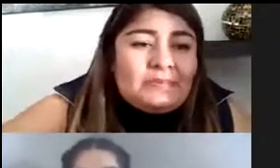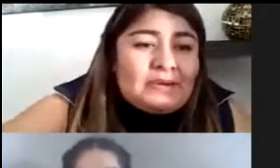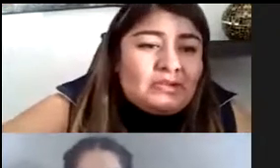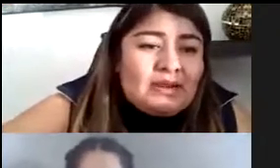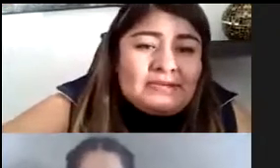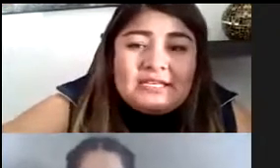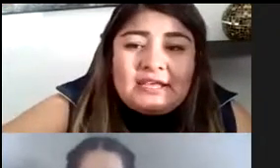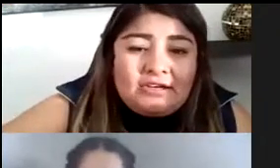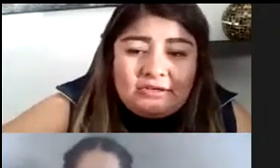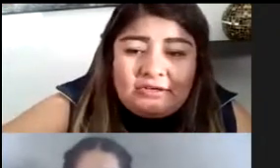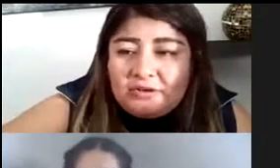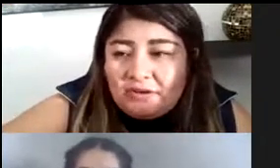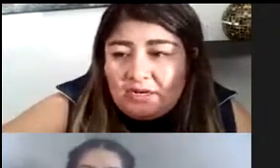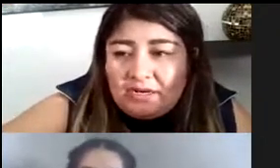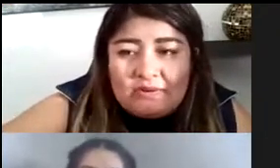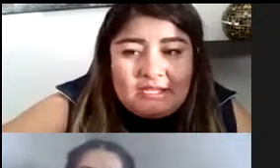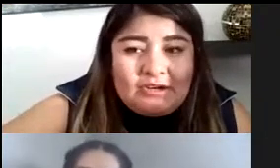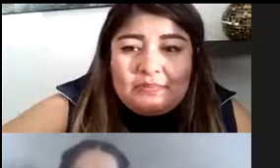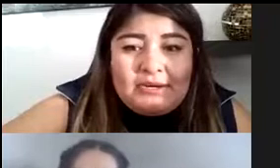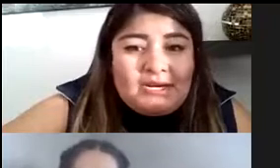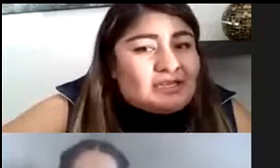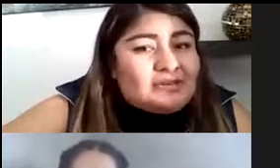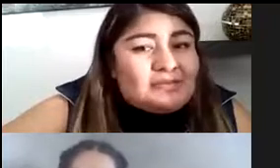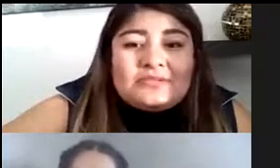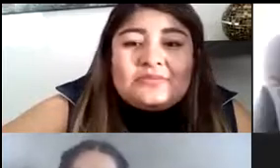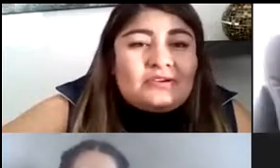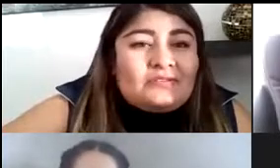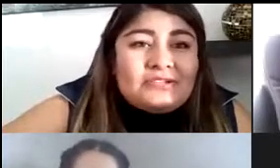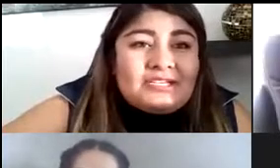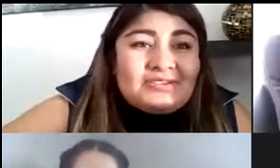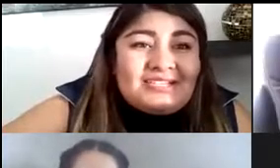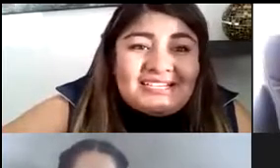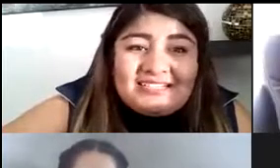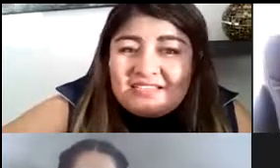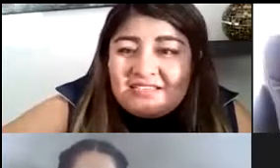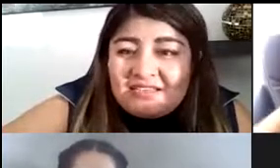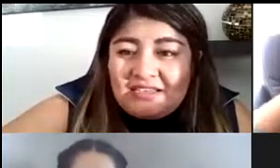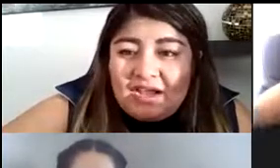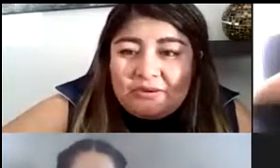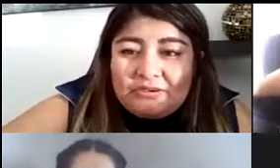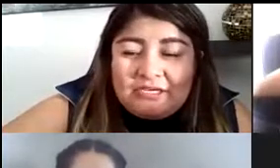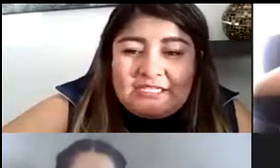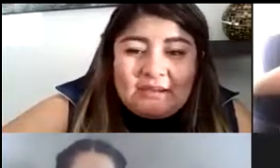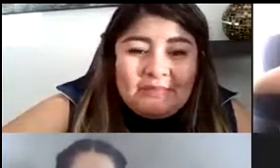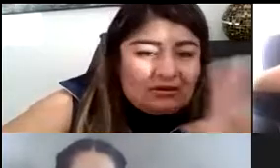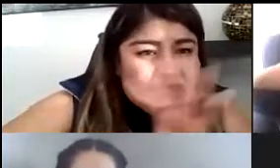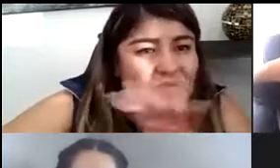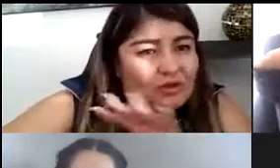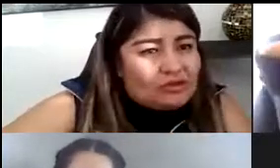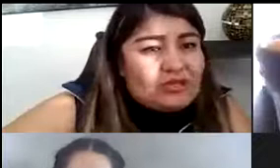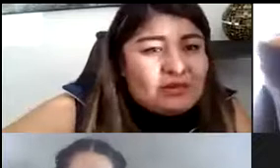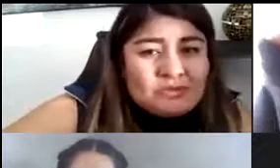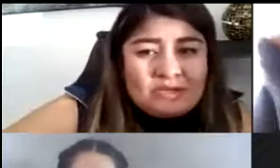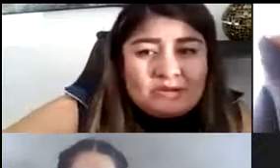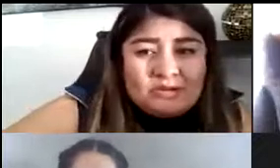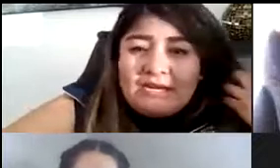hacer un repaso del abecedario. Recuerden que no pueden activar su micrófono si no se les autoriza, para que no haya como que todos